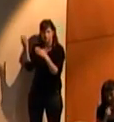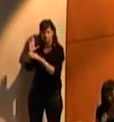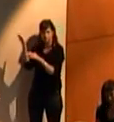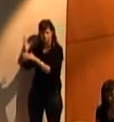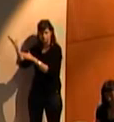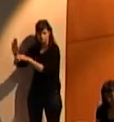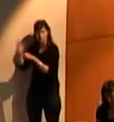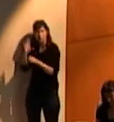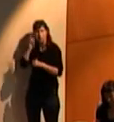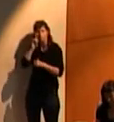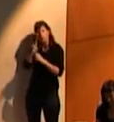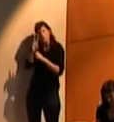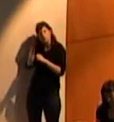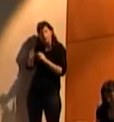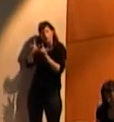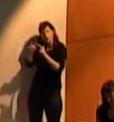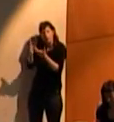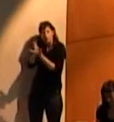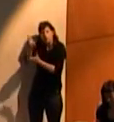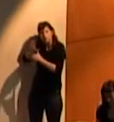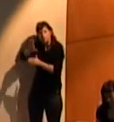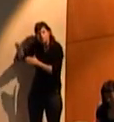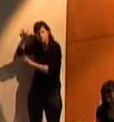projets qui, même s'ils sont réservés à ces personnes,